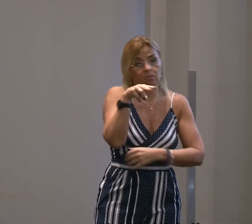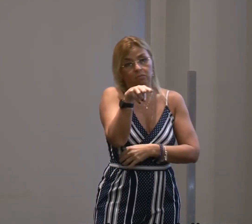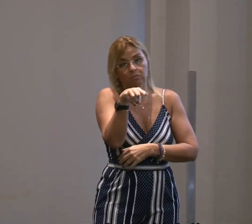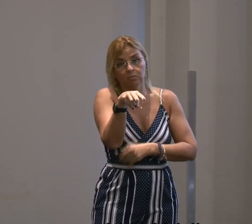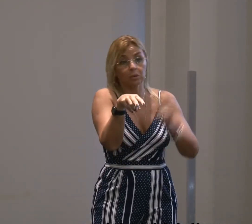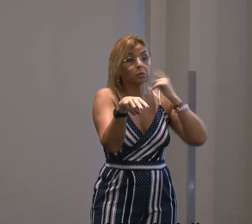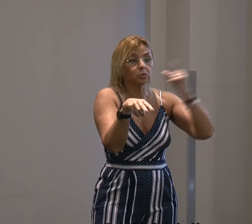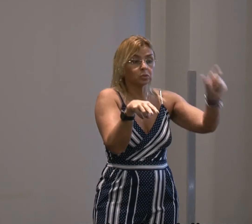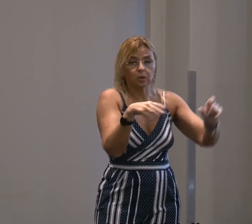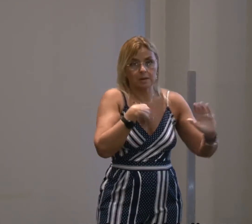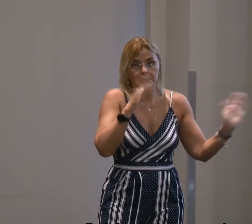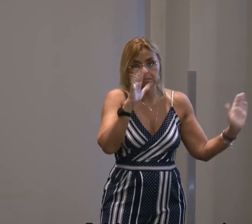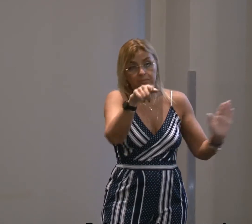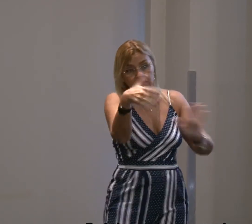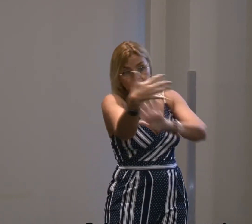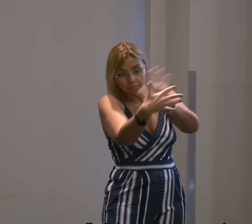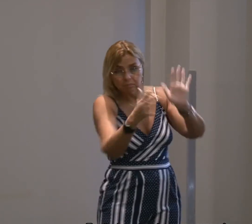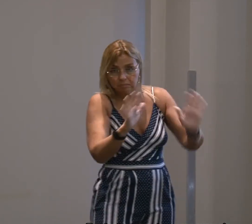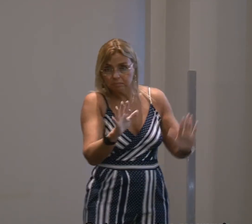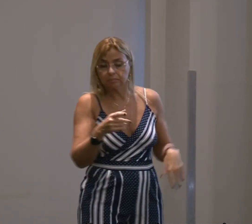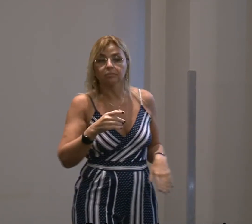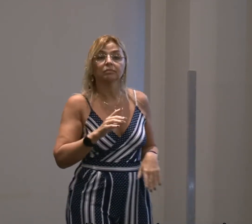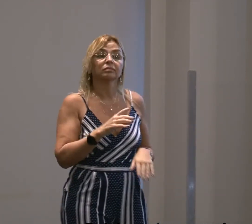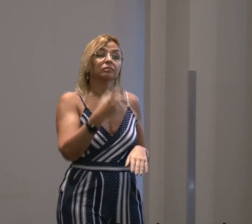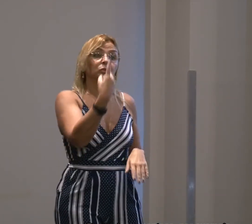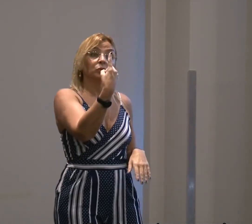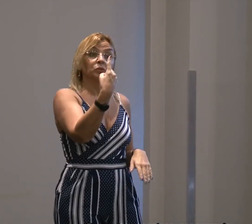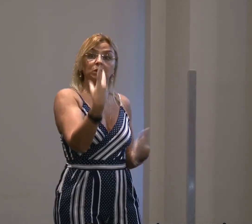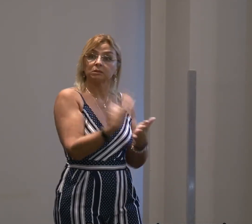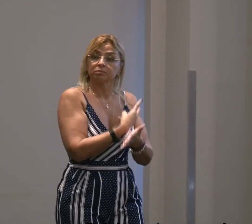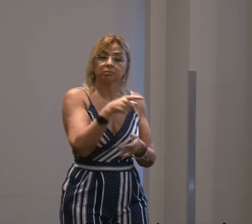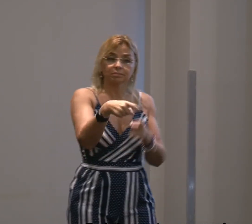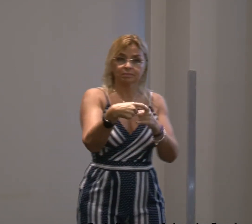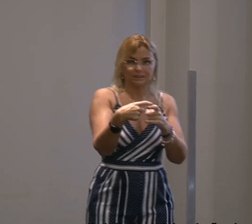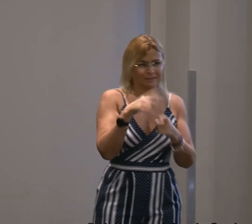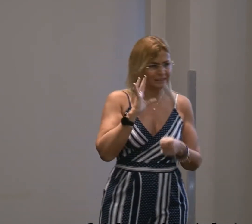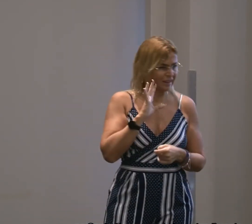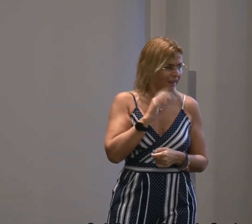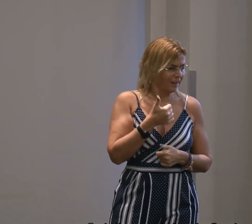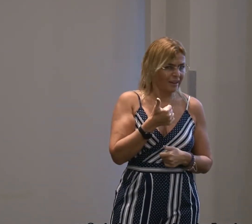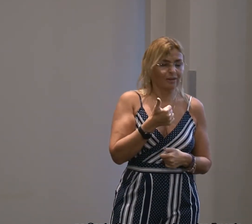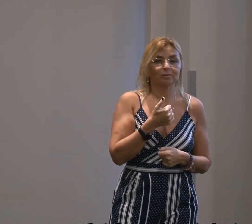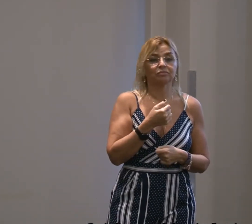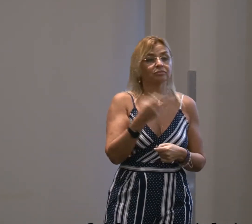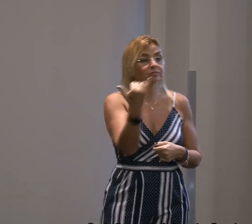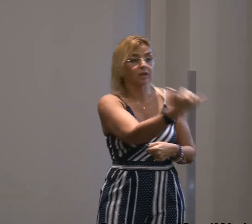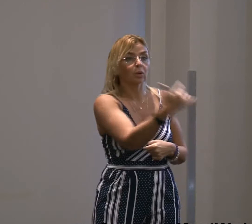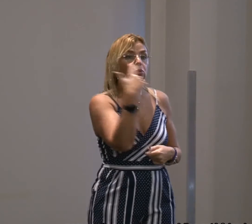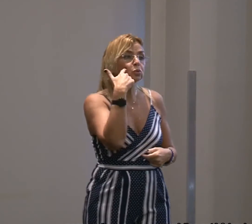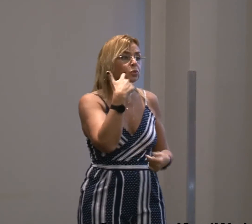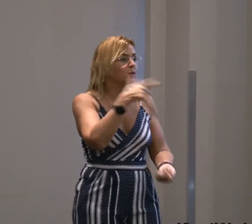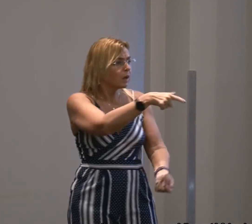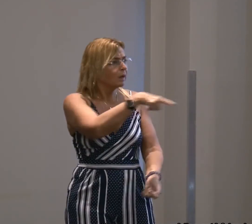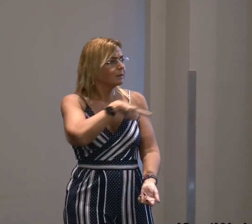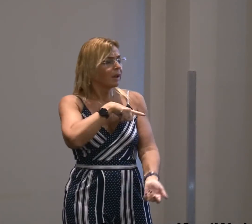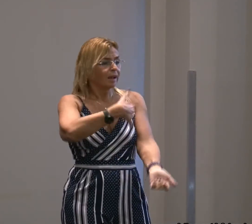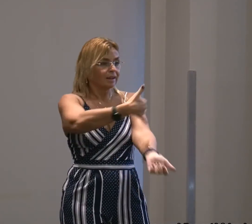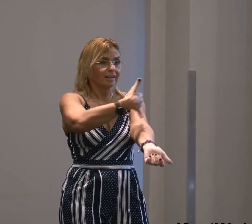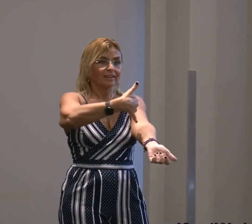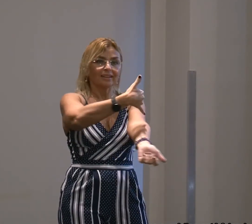lado do vídeo vê. Eu vi, por exemplo, e isso acontece, por exemplo, na Santa Casa, quando tem atendimento, para a gente ver, para a gente avaliar